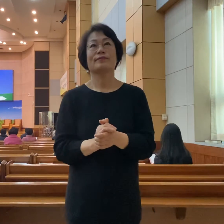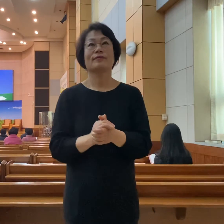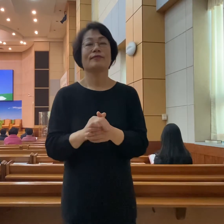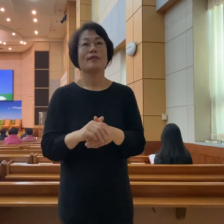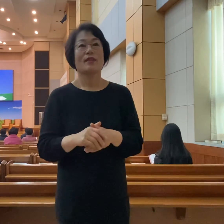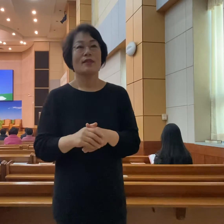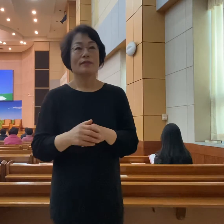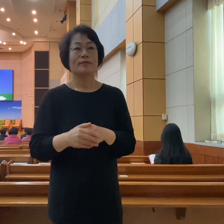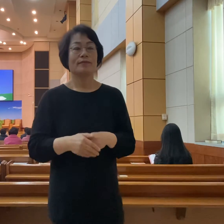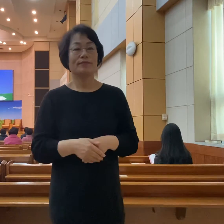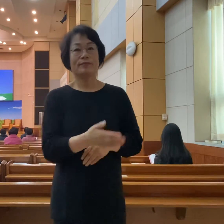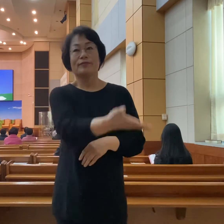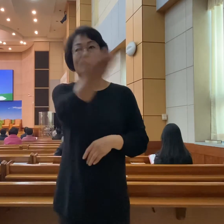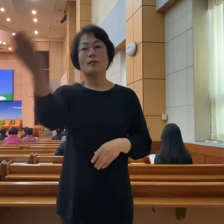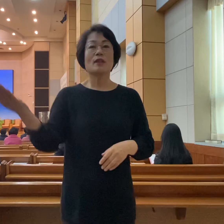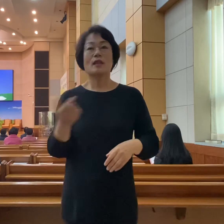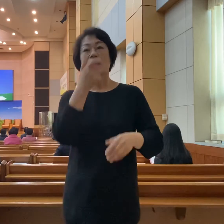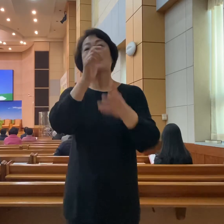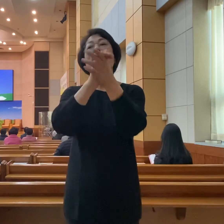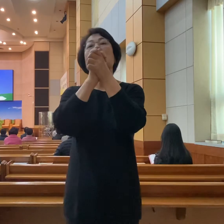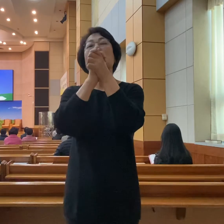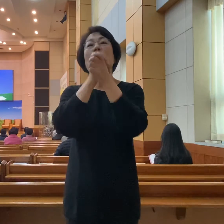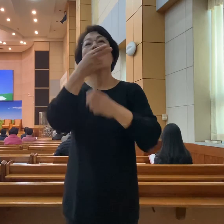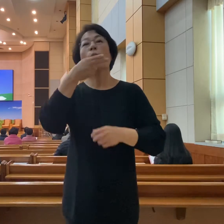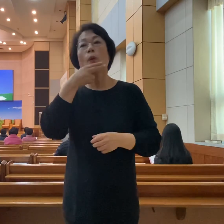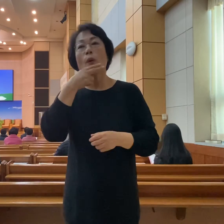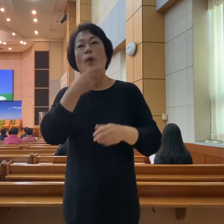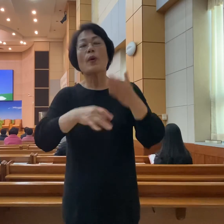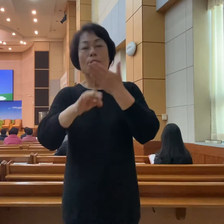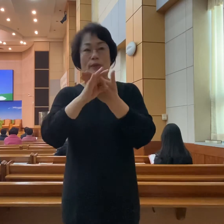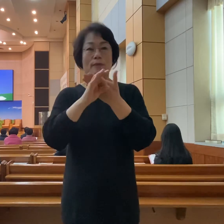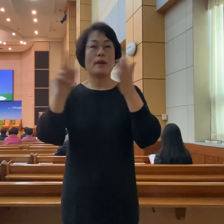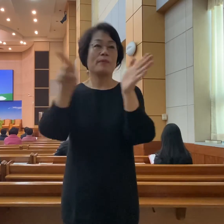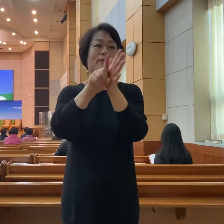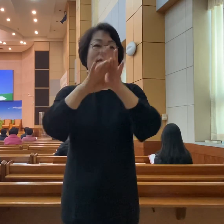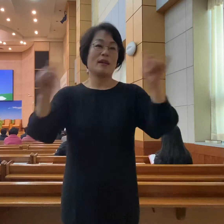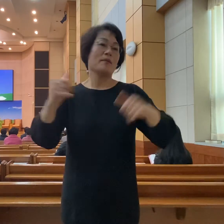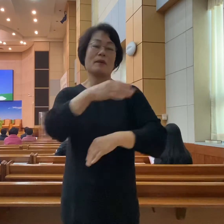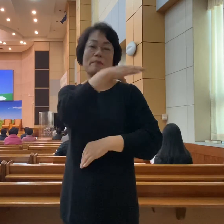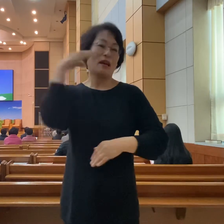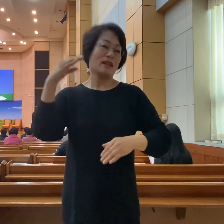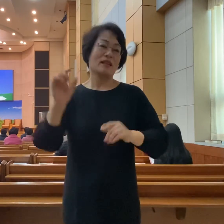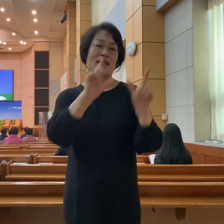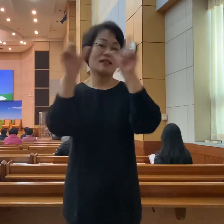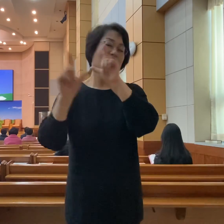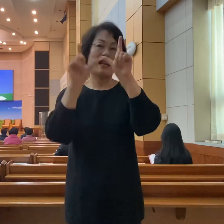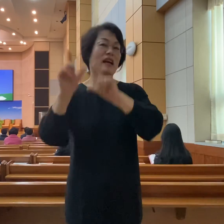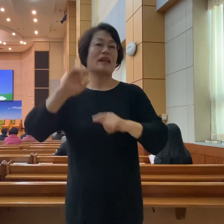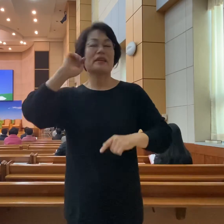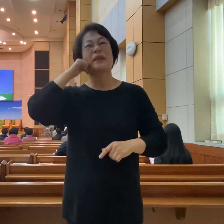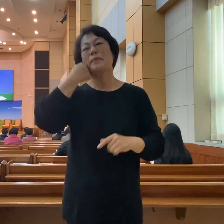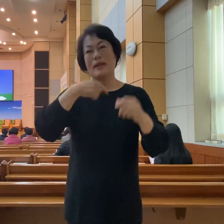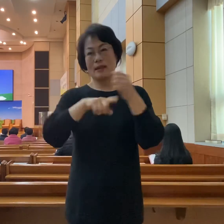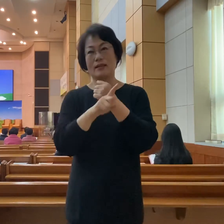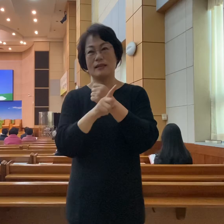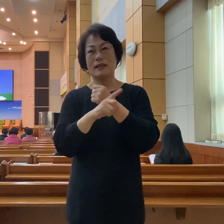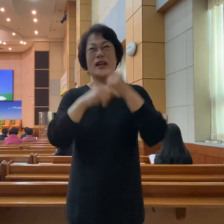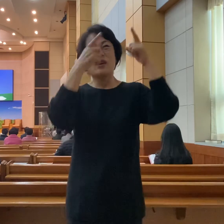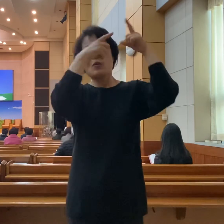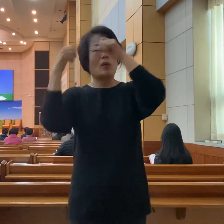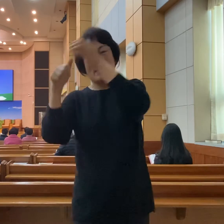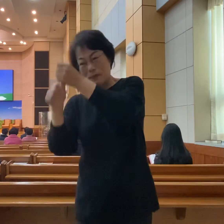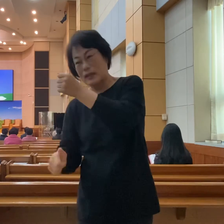기도하는 데 있는 여러분들이 기도 안 하면은 성도로서 제대로 살아가지를 이런 유혹 어려운 가운데에서